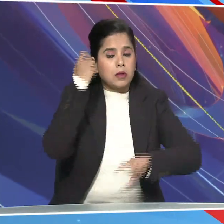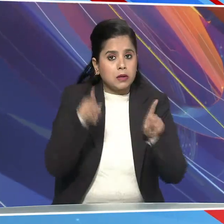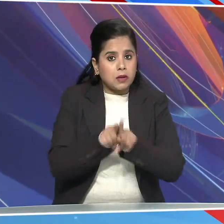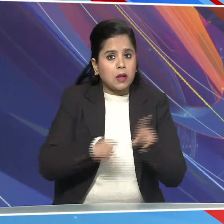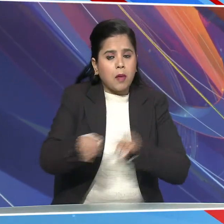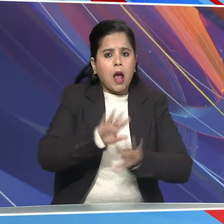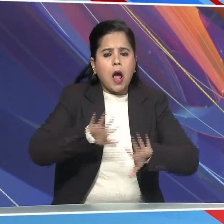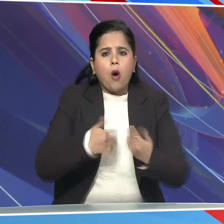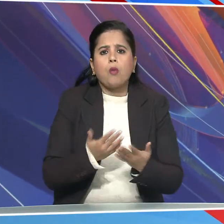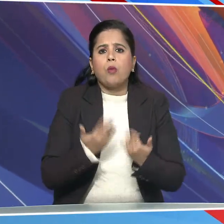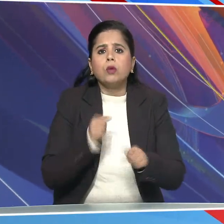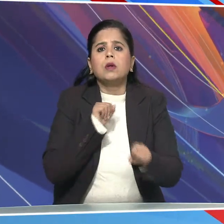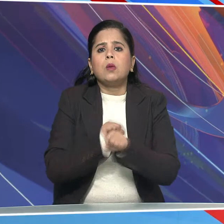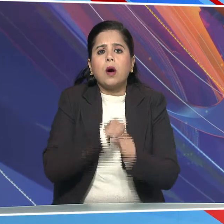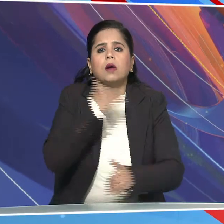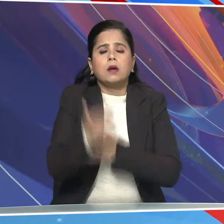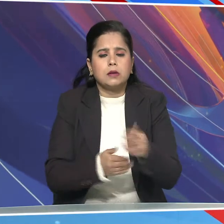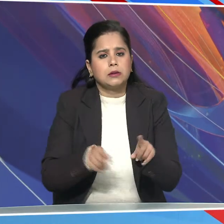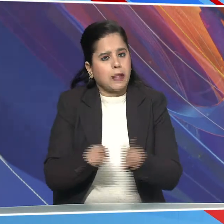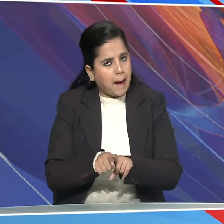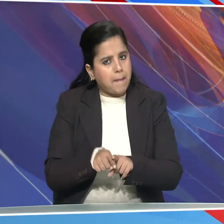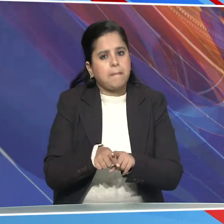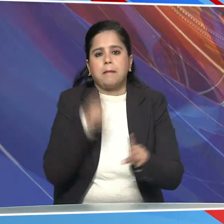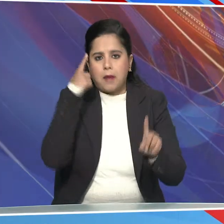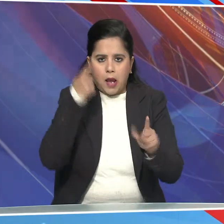जमीन तैयार करेगा